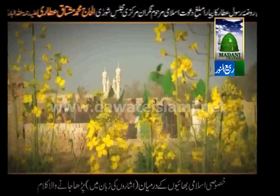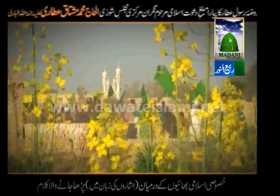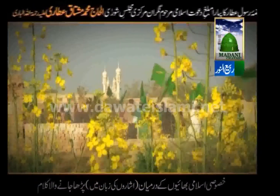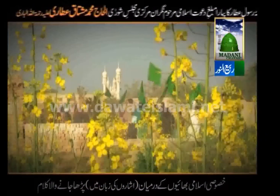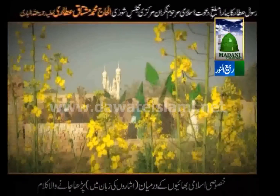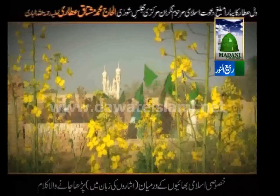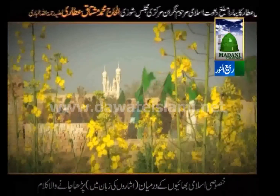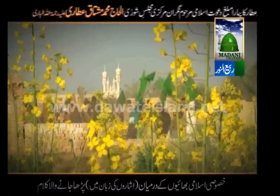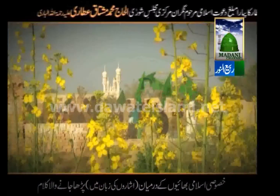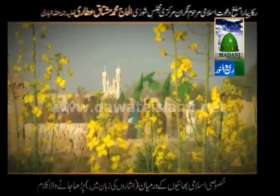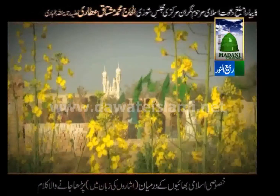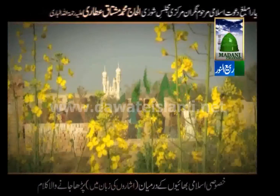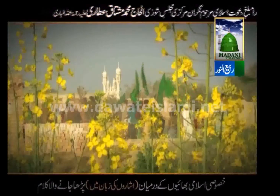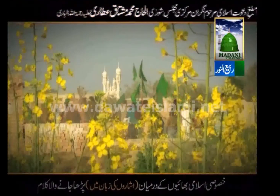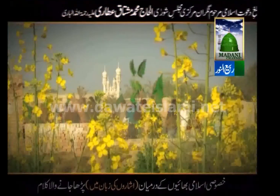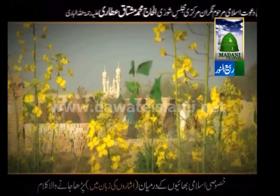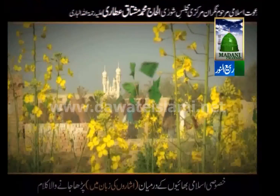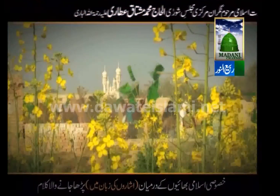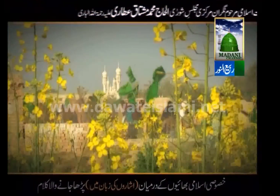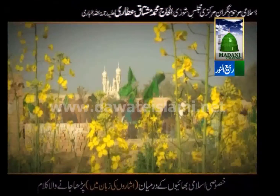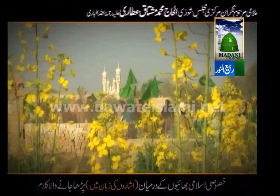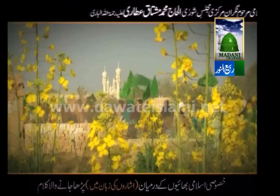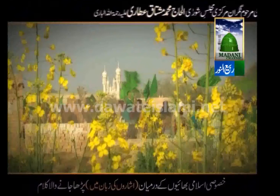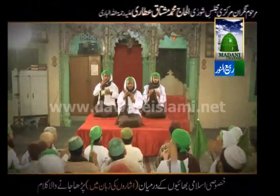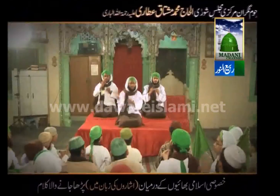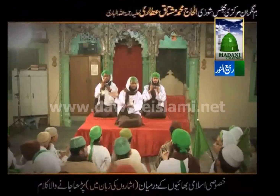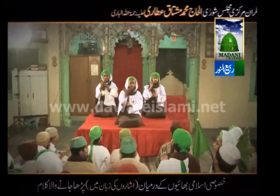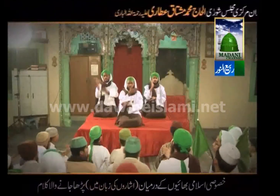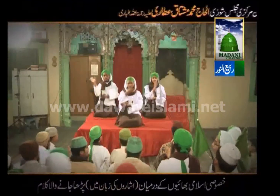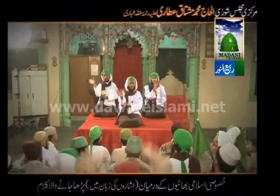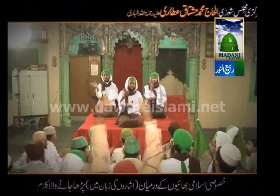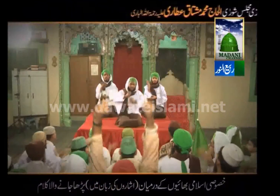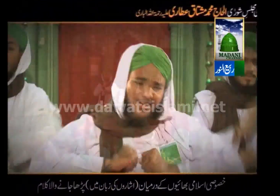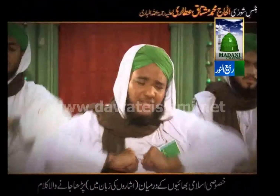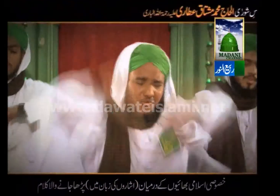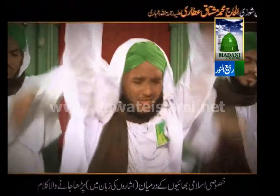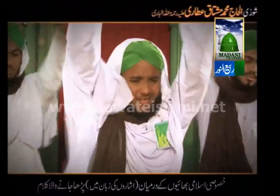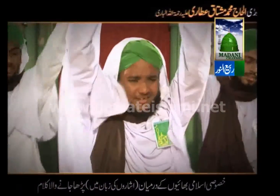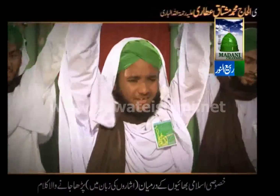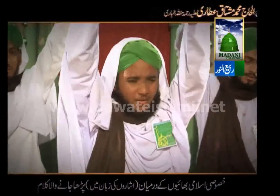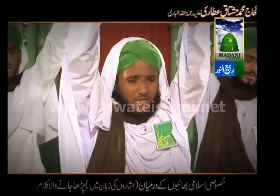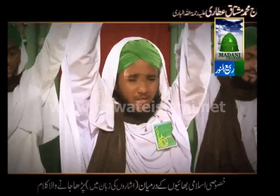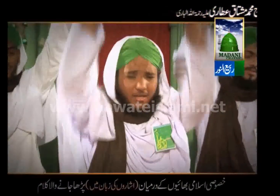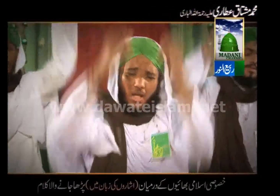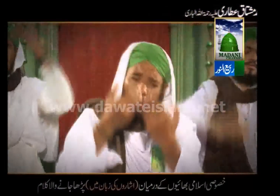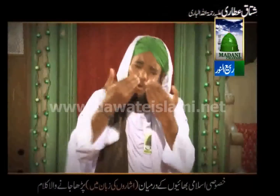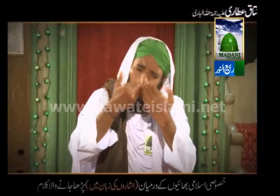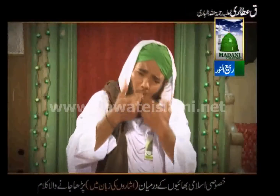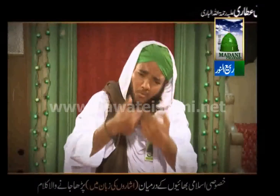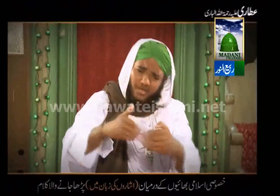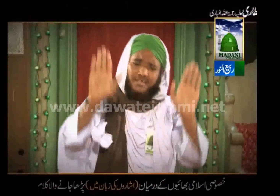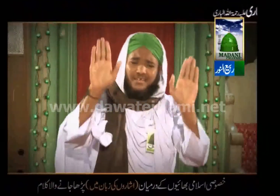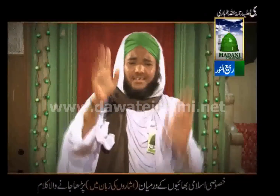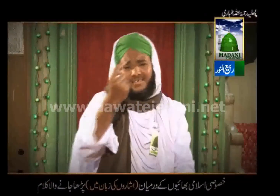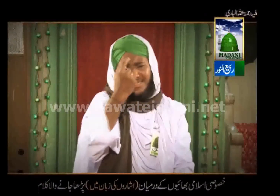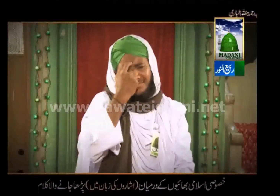ہو مبارک اہلِ ایمان عید میلاد النبی ہو گئی